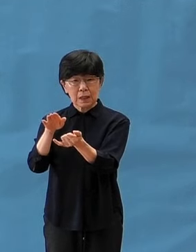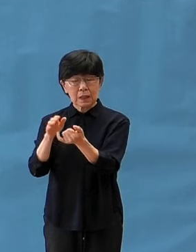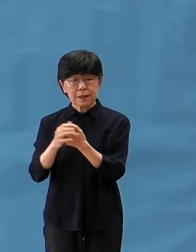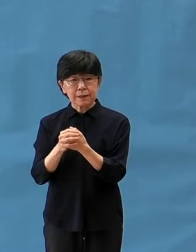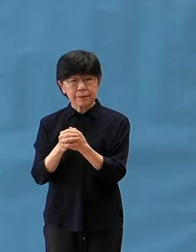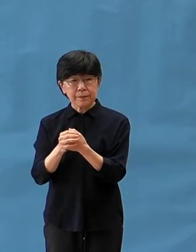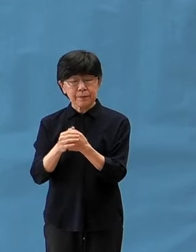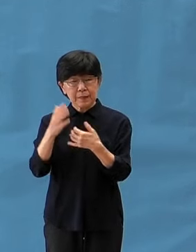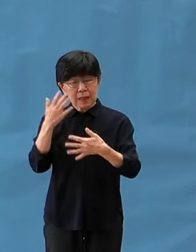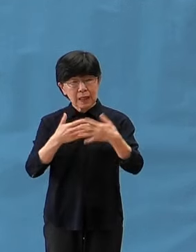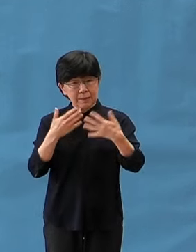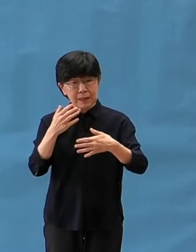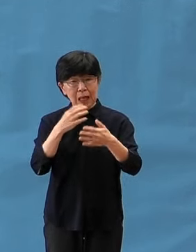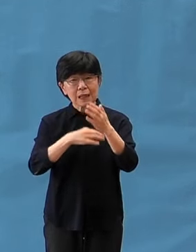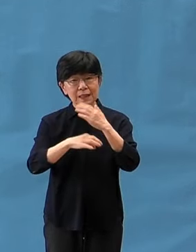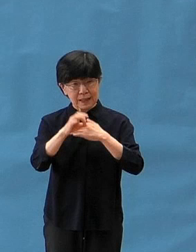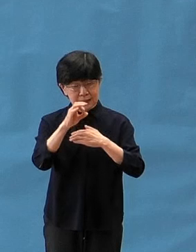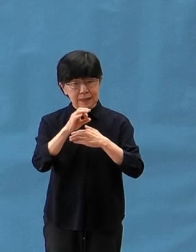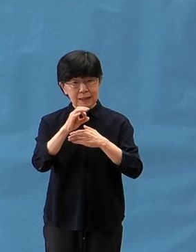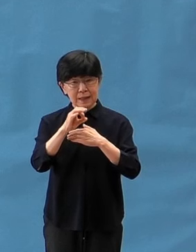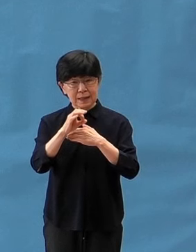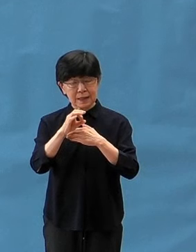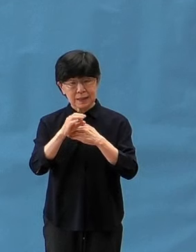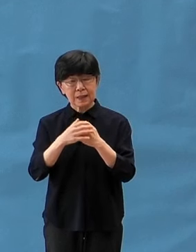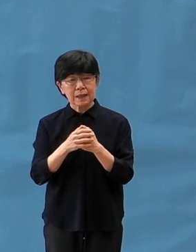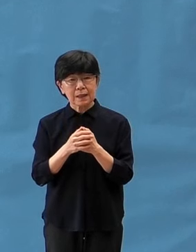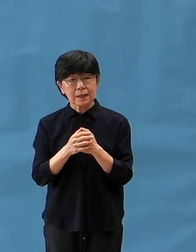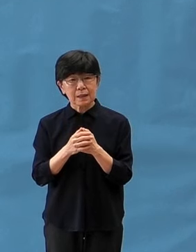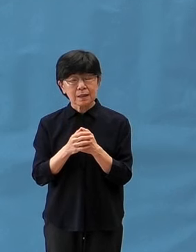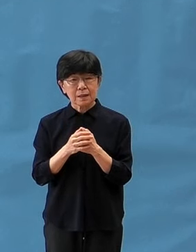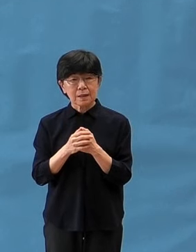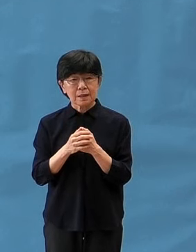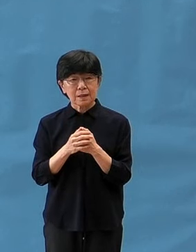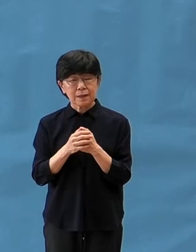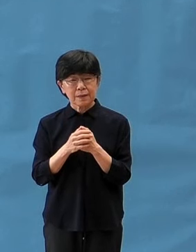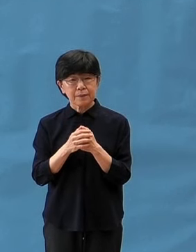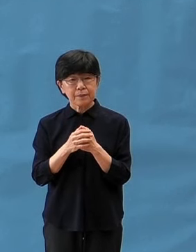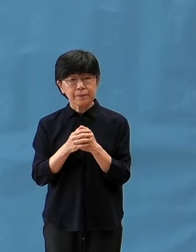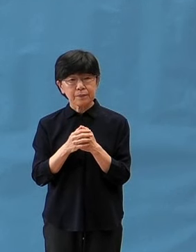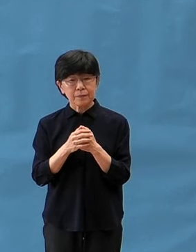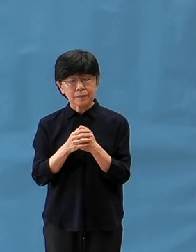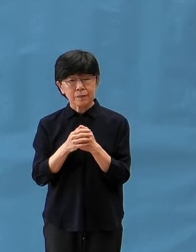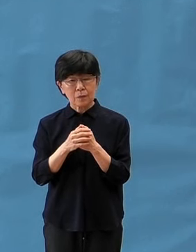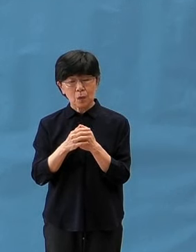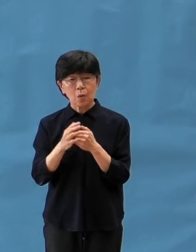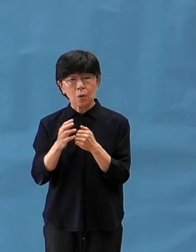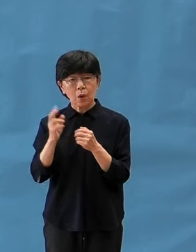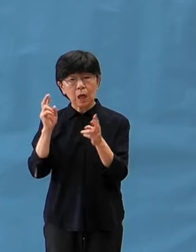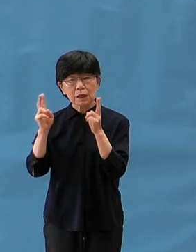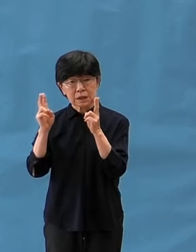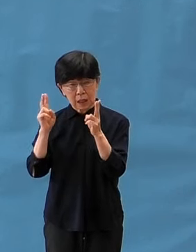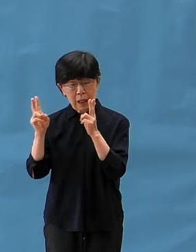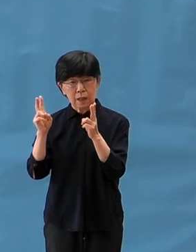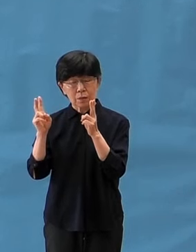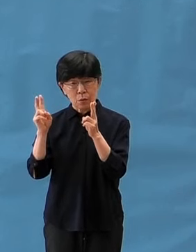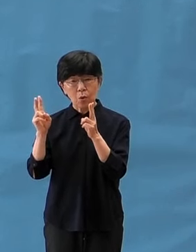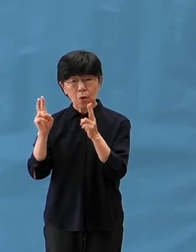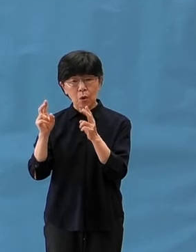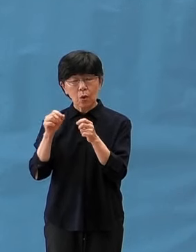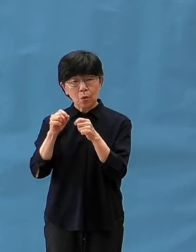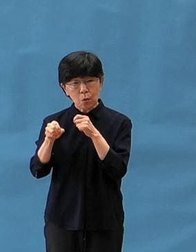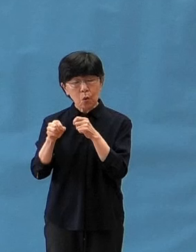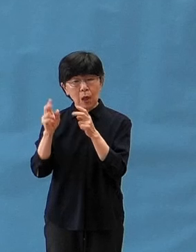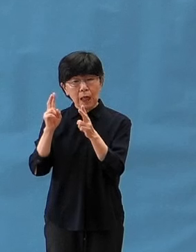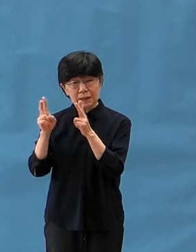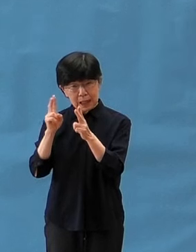テレビ朝日、ね、その立派な会社、立派な地上波のキー局の子会社がやられているネット配